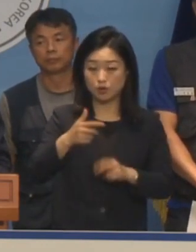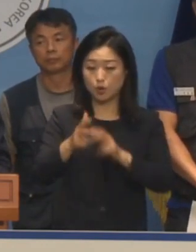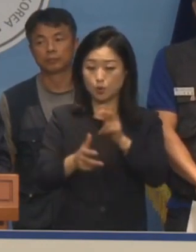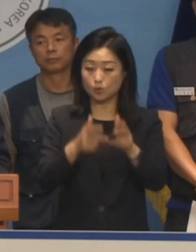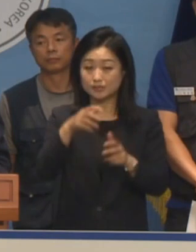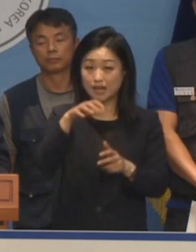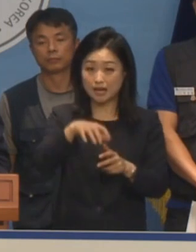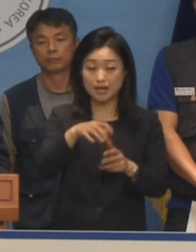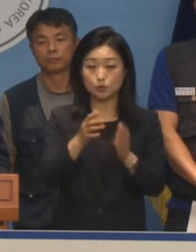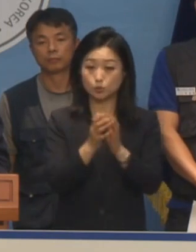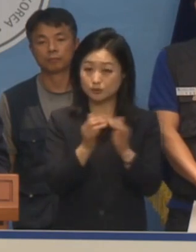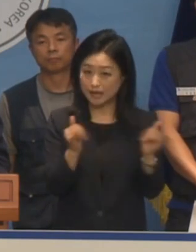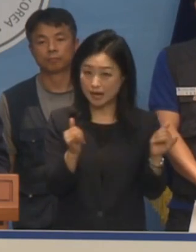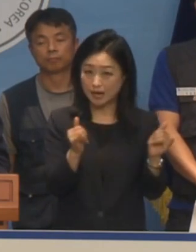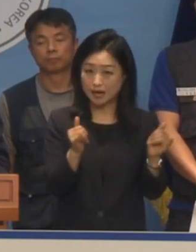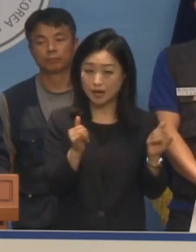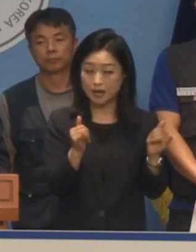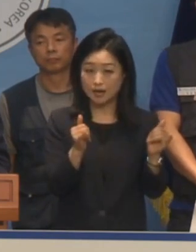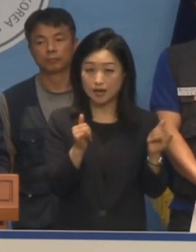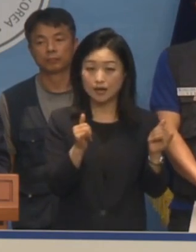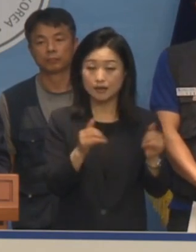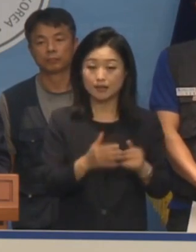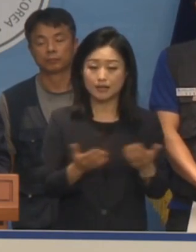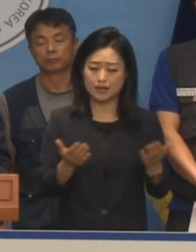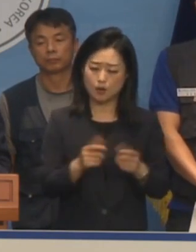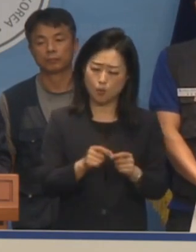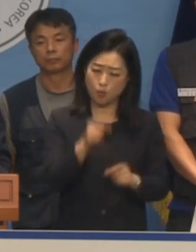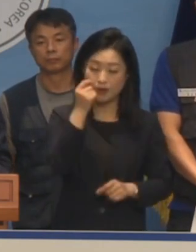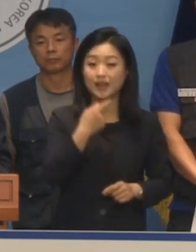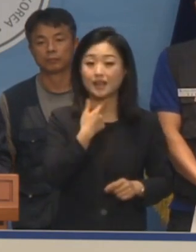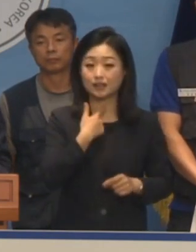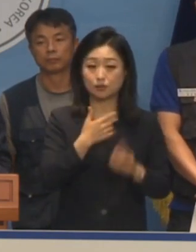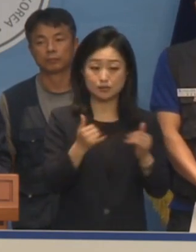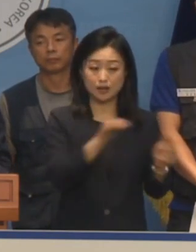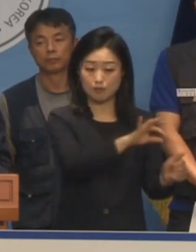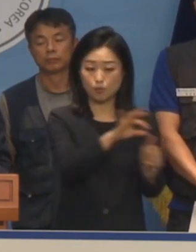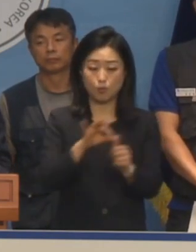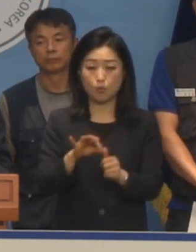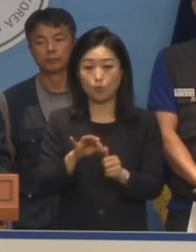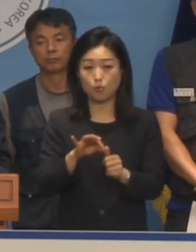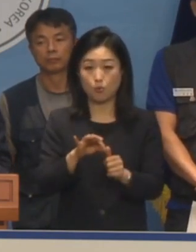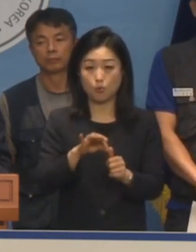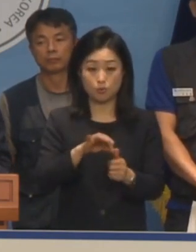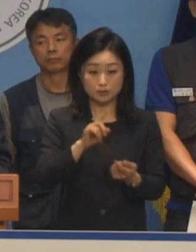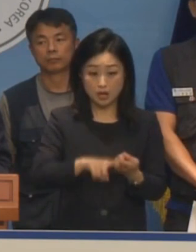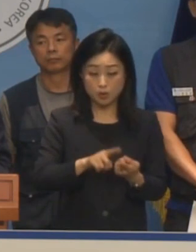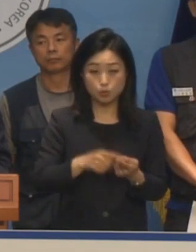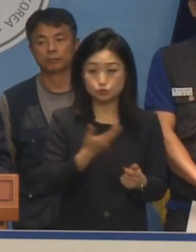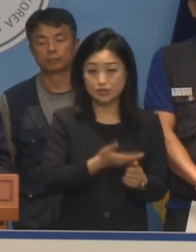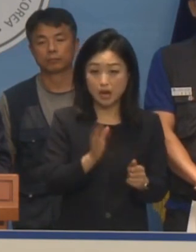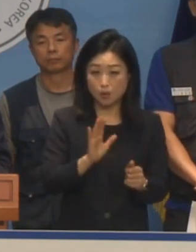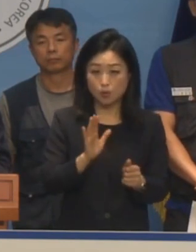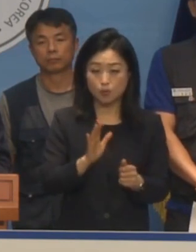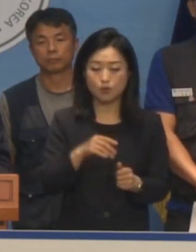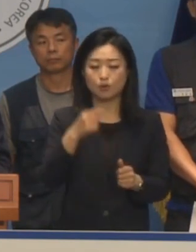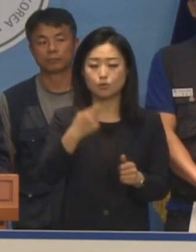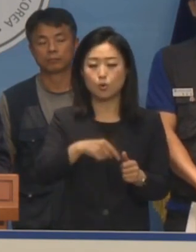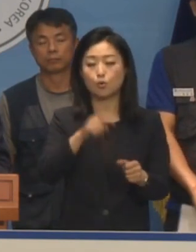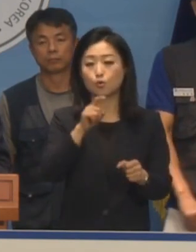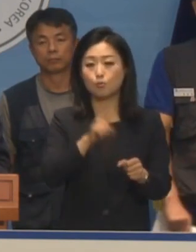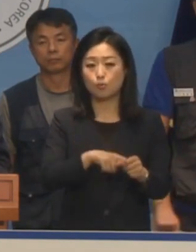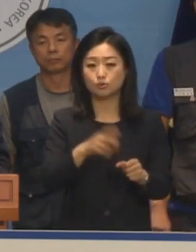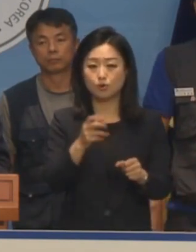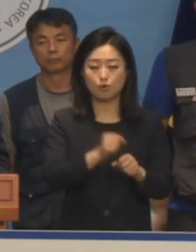노동자들을 자신들의 오랜 기간 일해온 그 자리에 고용하는 대신 그들을 교육을 명목으로